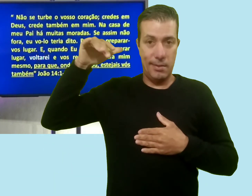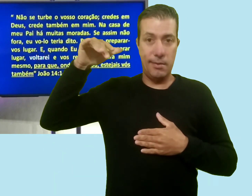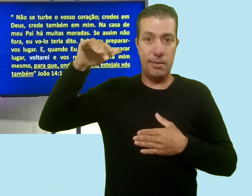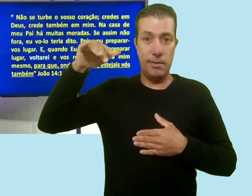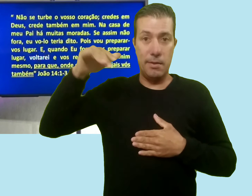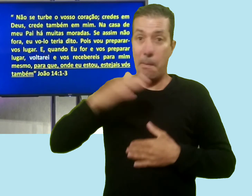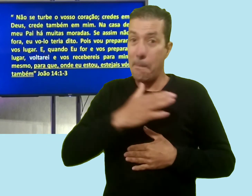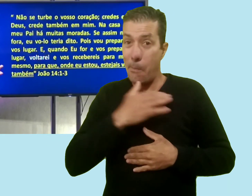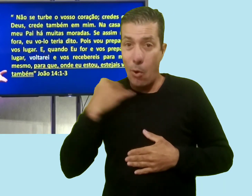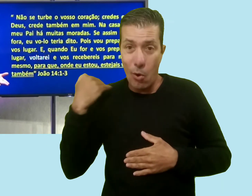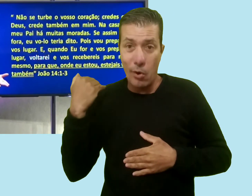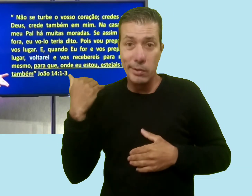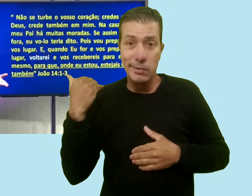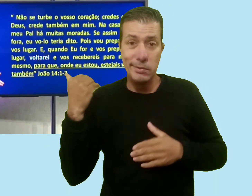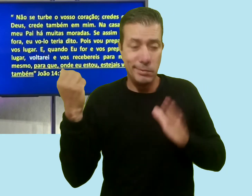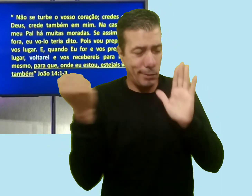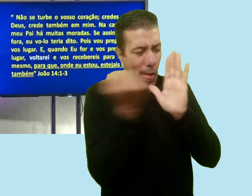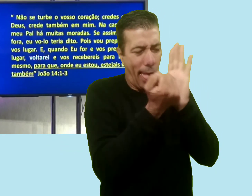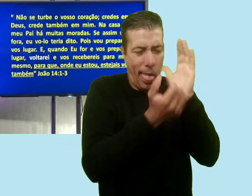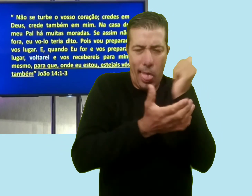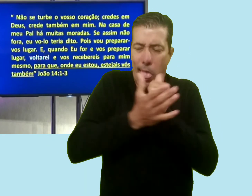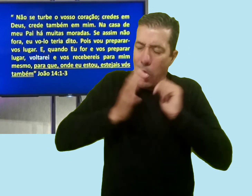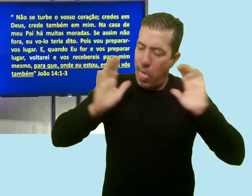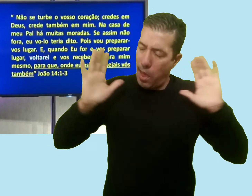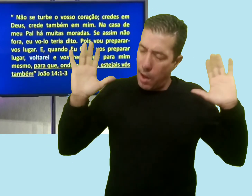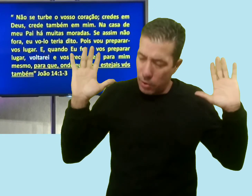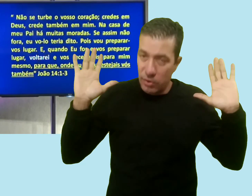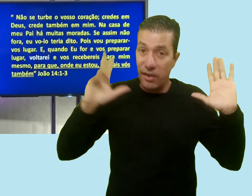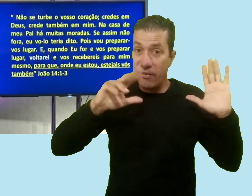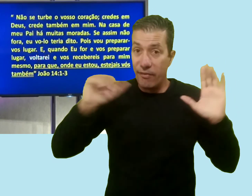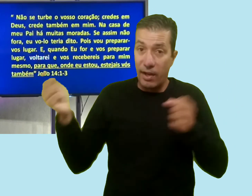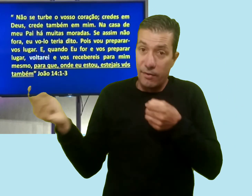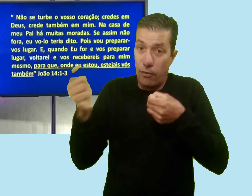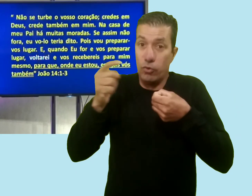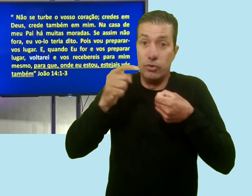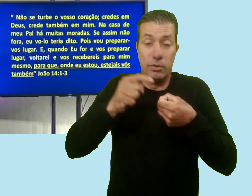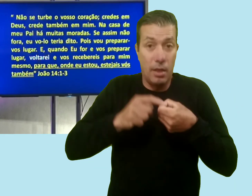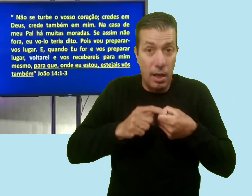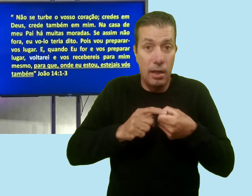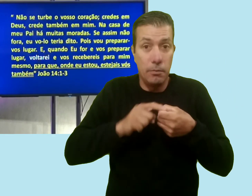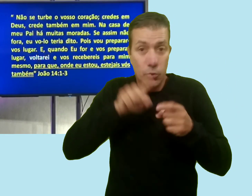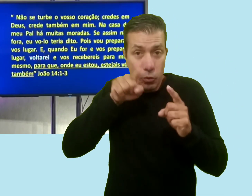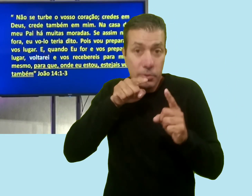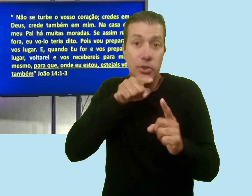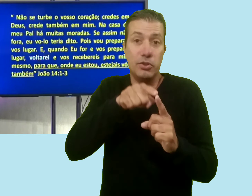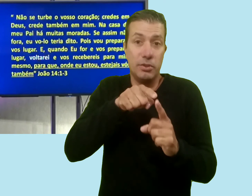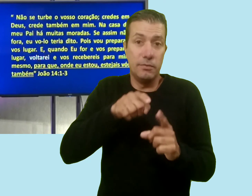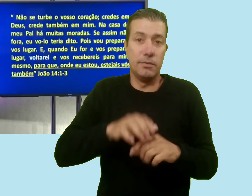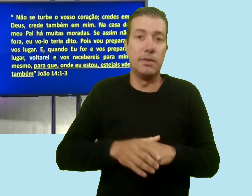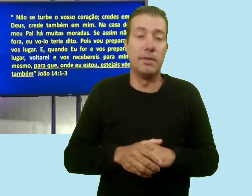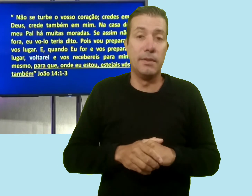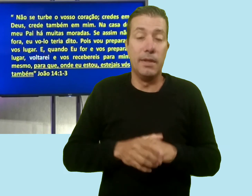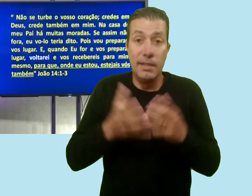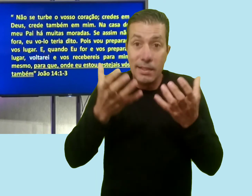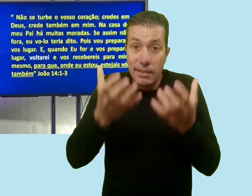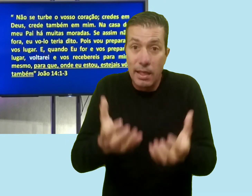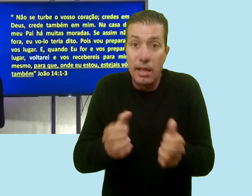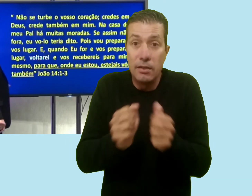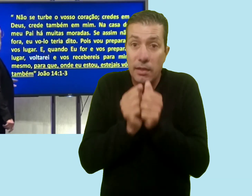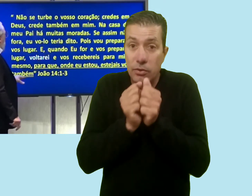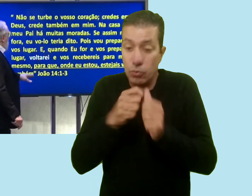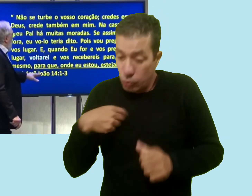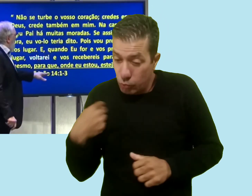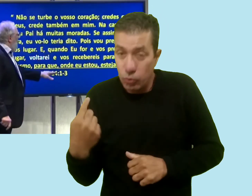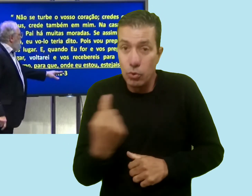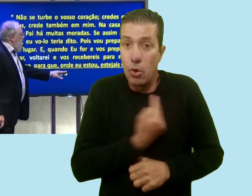cresce, morre na cruz e fala que vai voltar por um motivo.